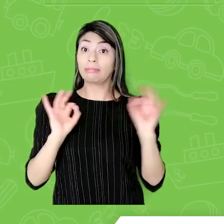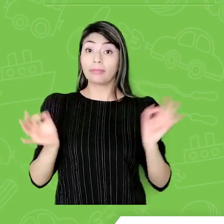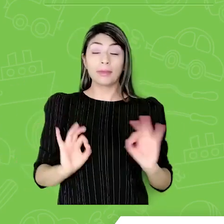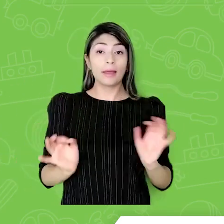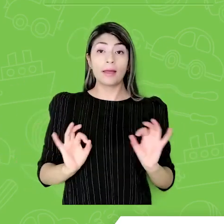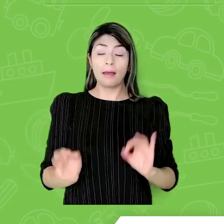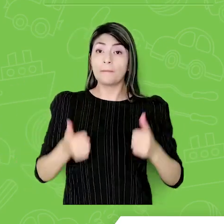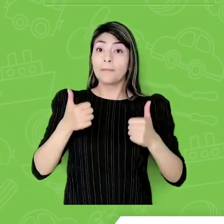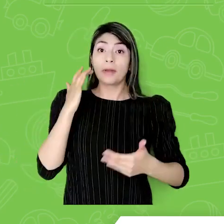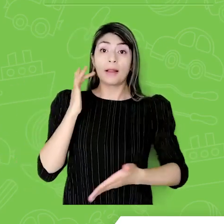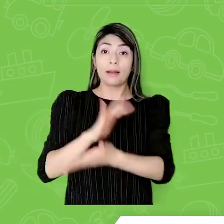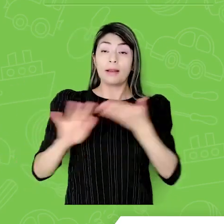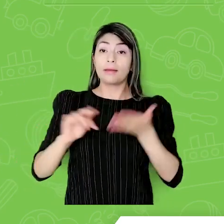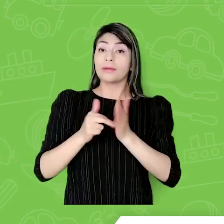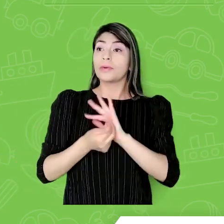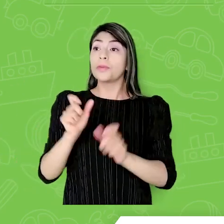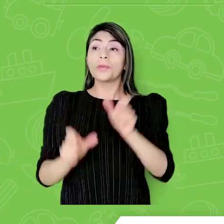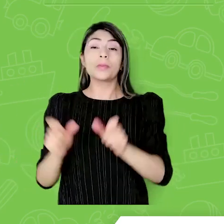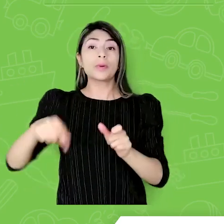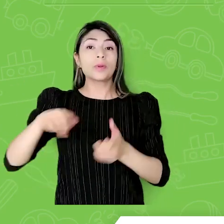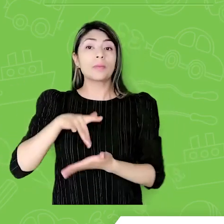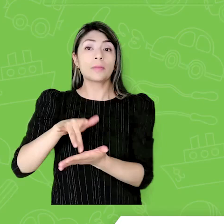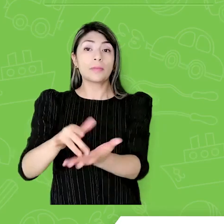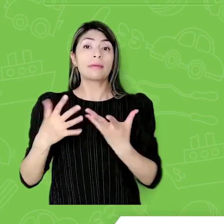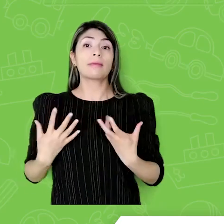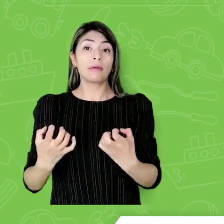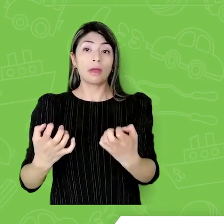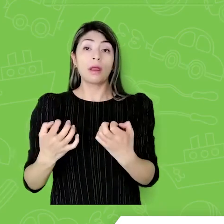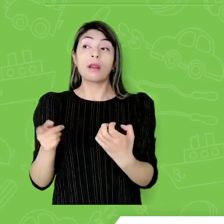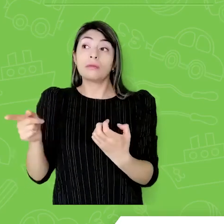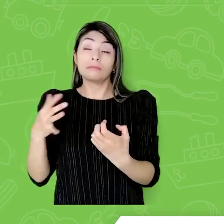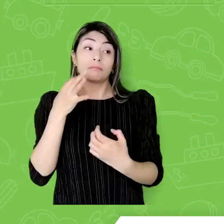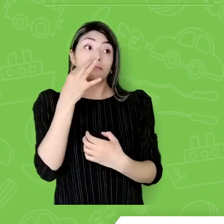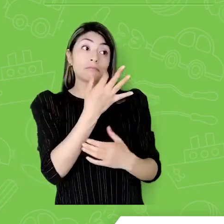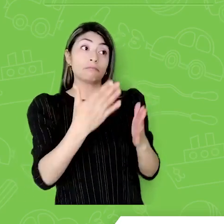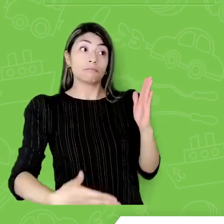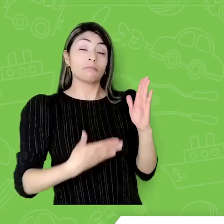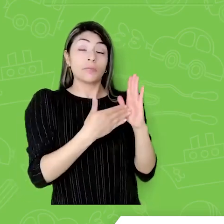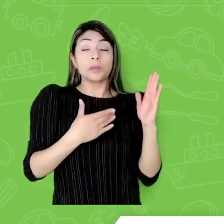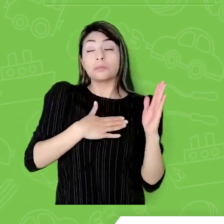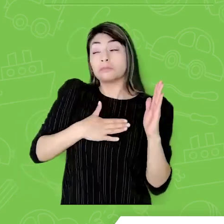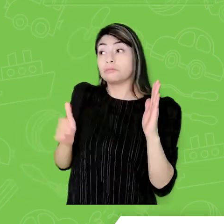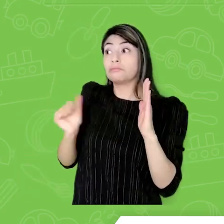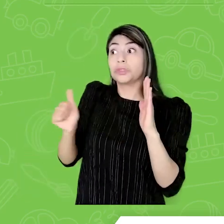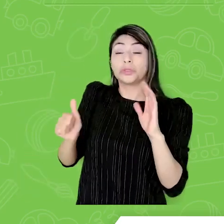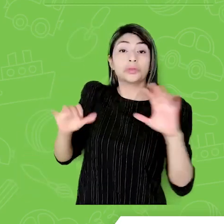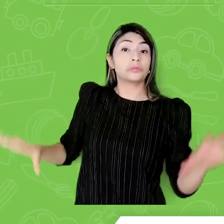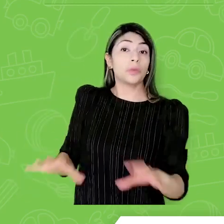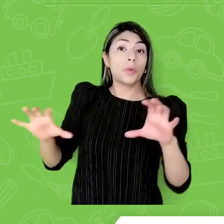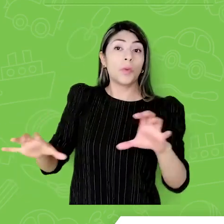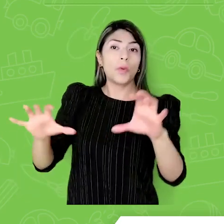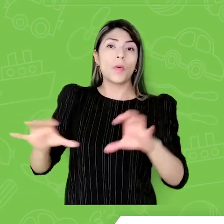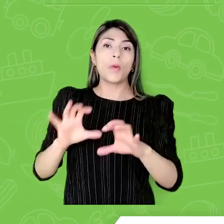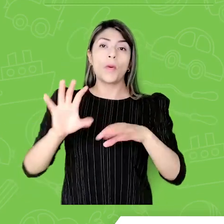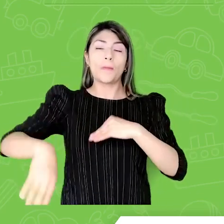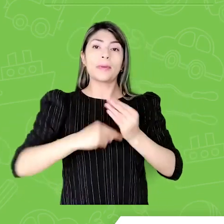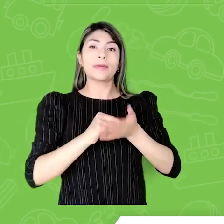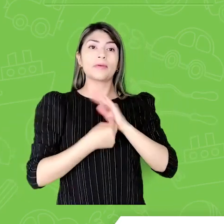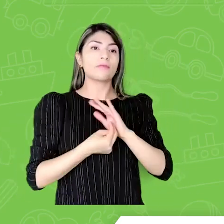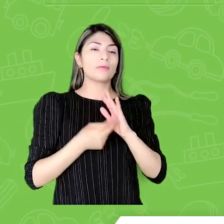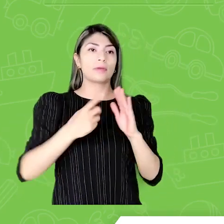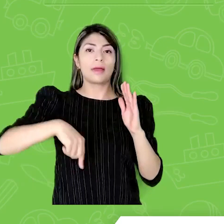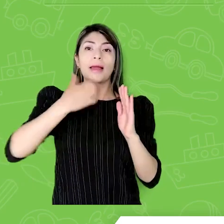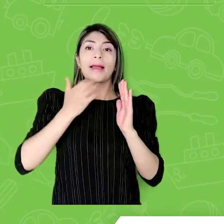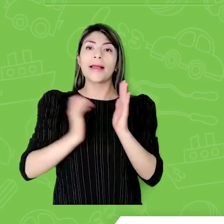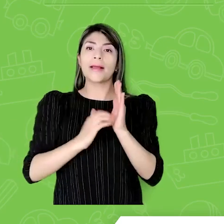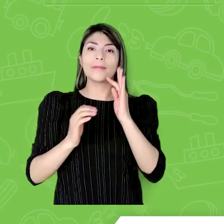de la posición en una lista de elegibles para cada aspirante que la conforma operará de pleno derecho. Parágrafo.